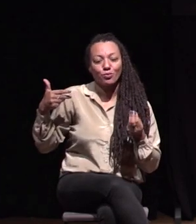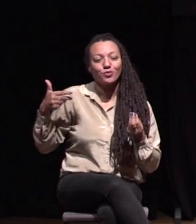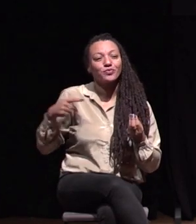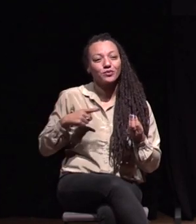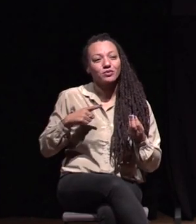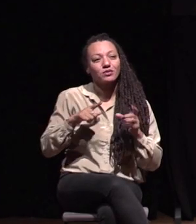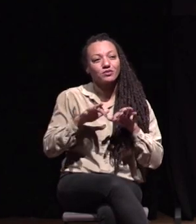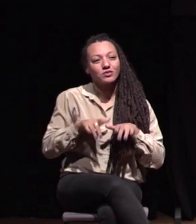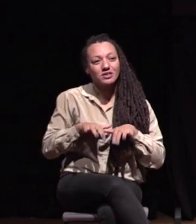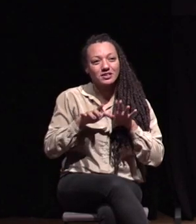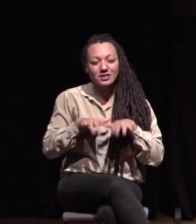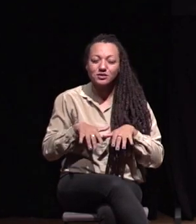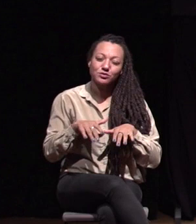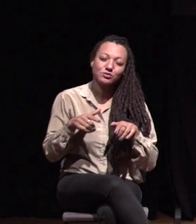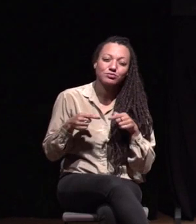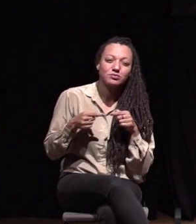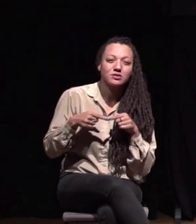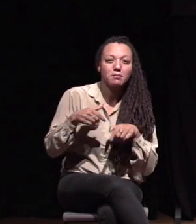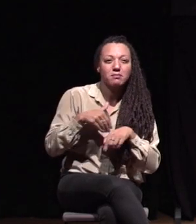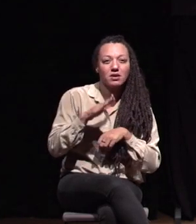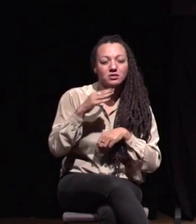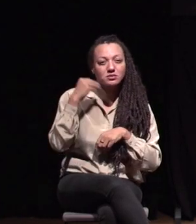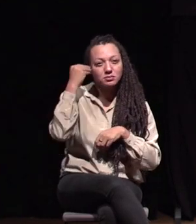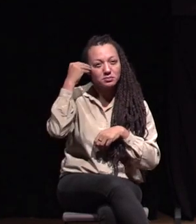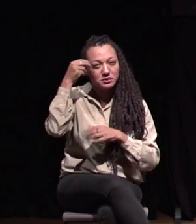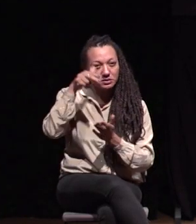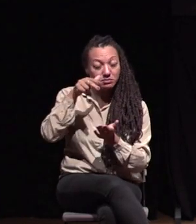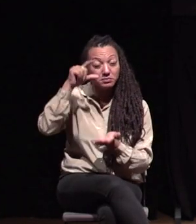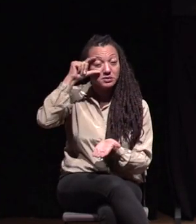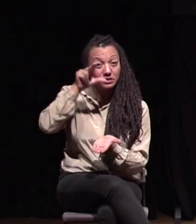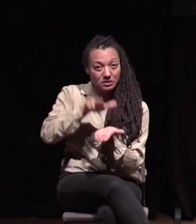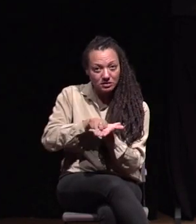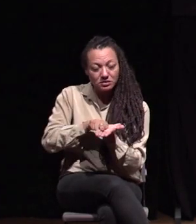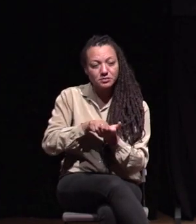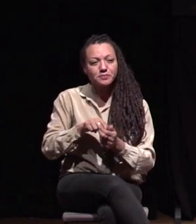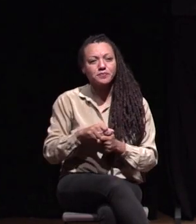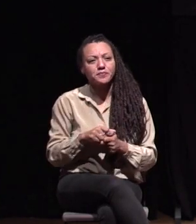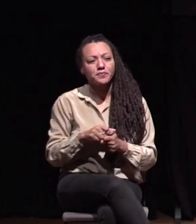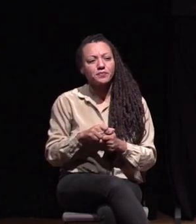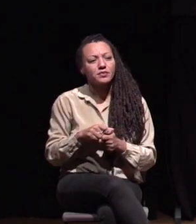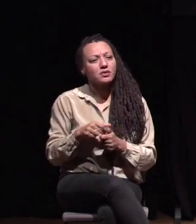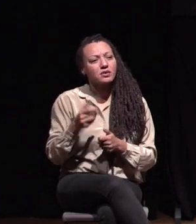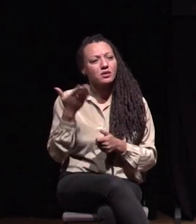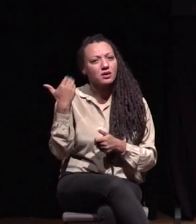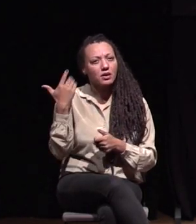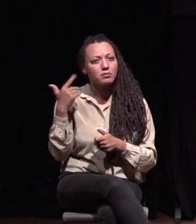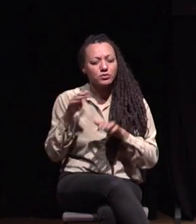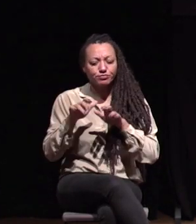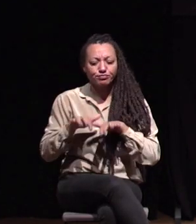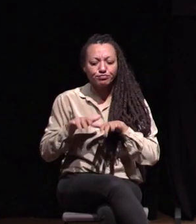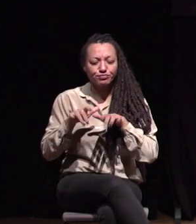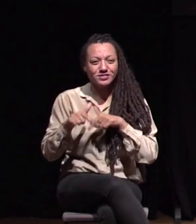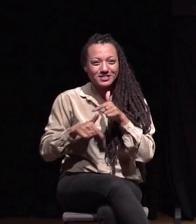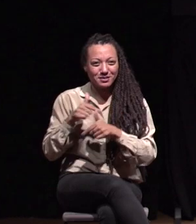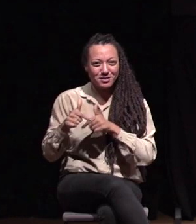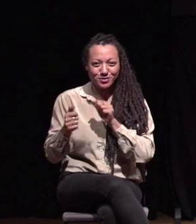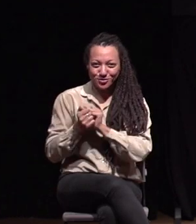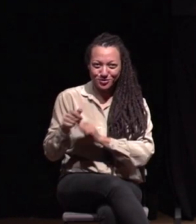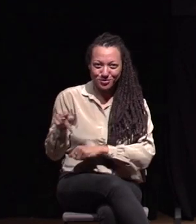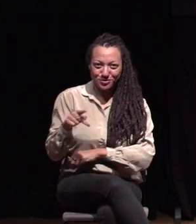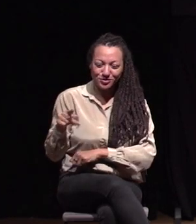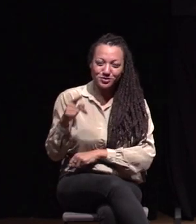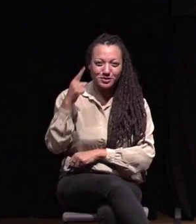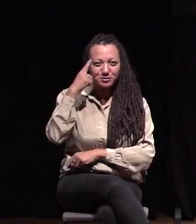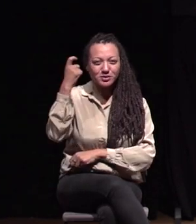dei um caráter mais psicanalítico. E naquela época que nós fizemos esse trabalho, a discussão era sobre o conceito